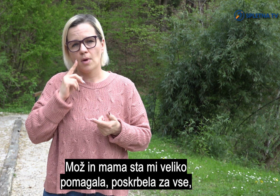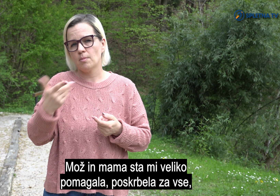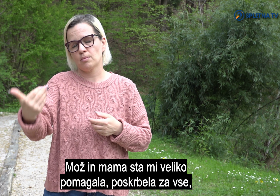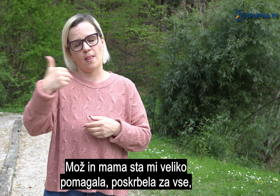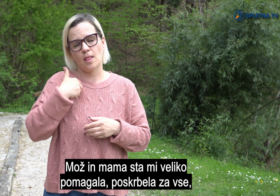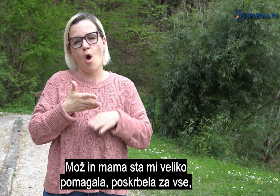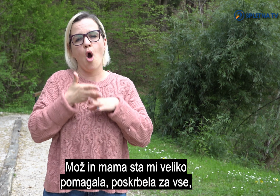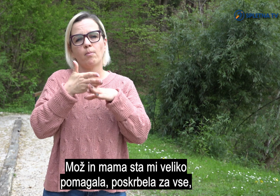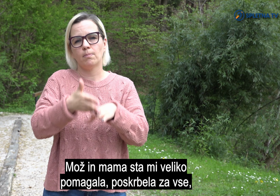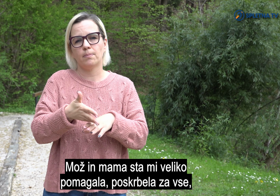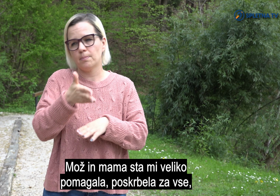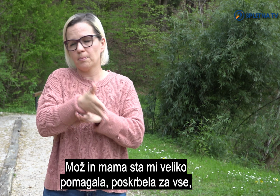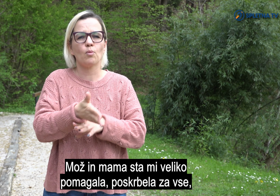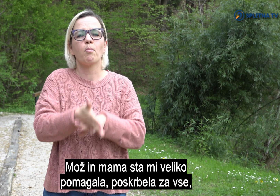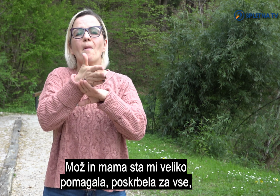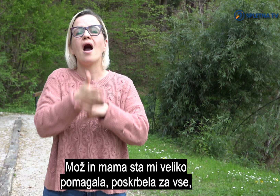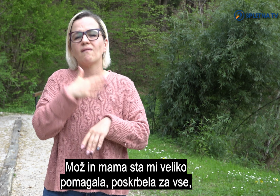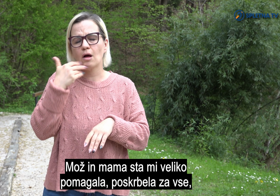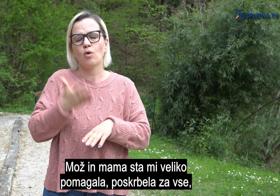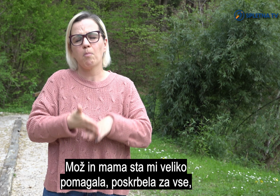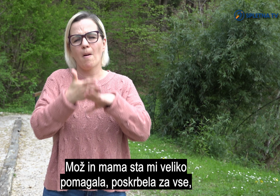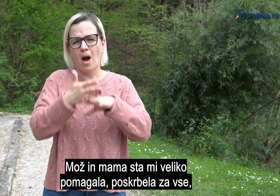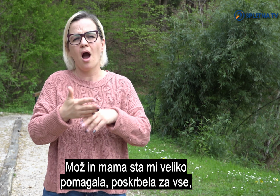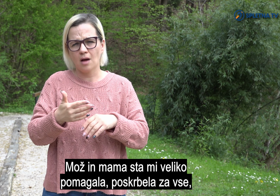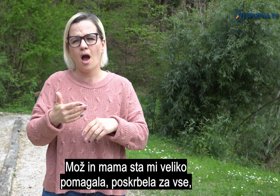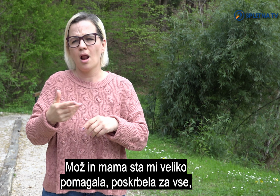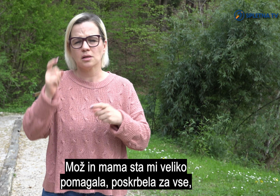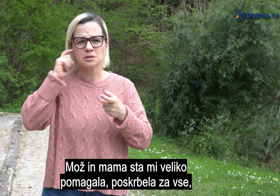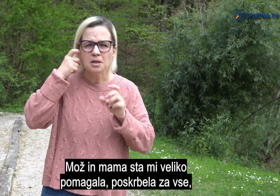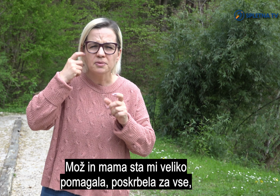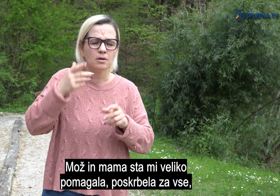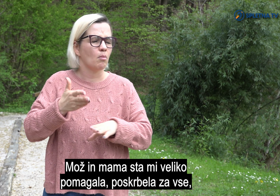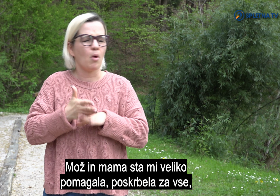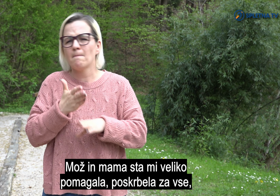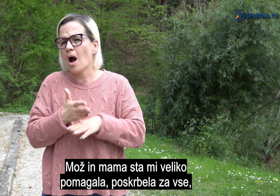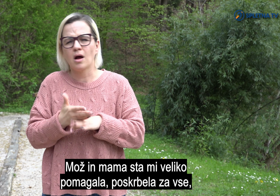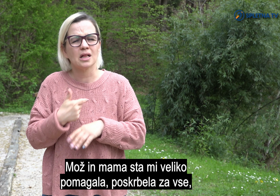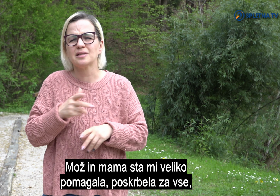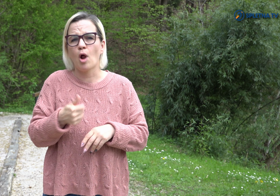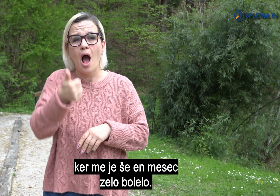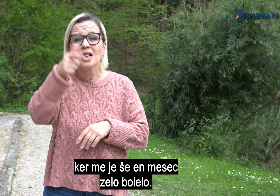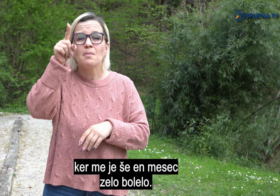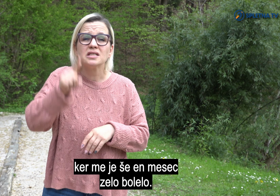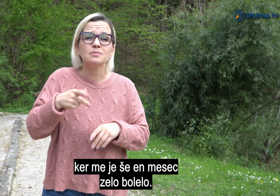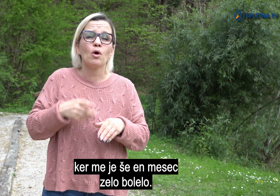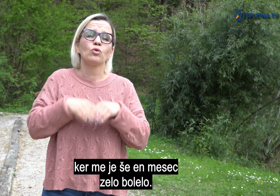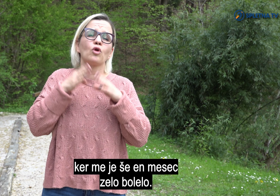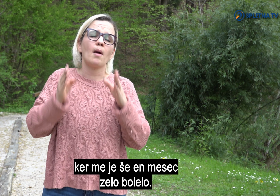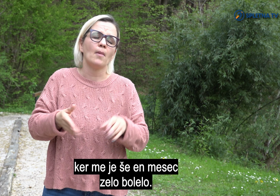sta mi veliko pomagala, poskrbela za vse, ker me je še en mesec zelo bolelo.